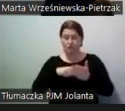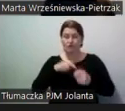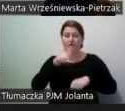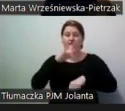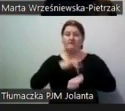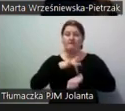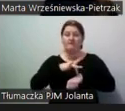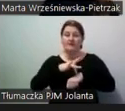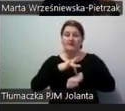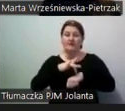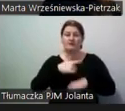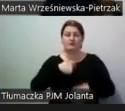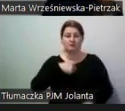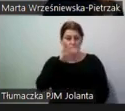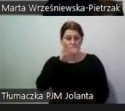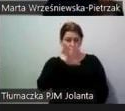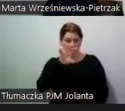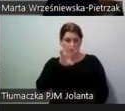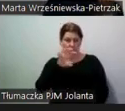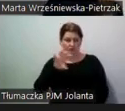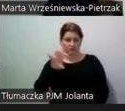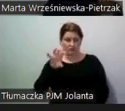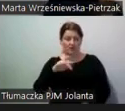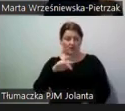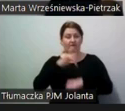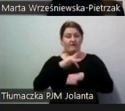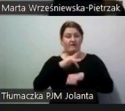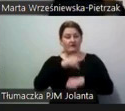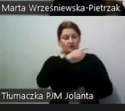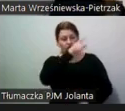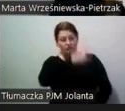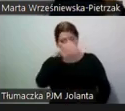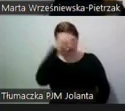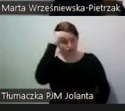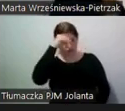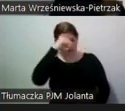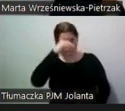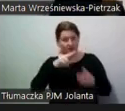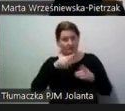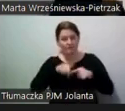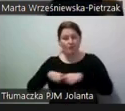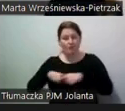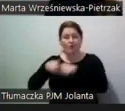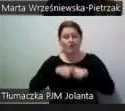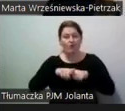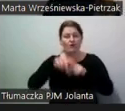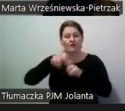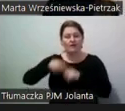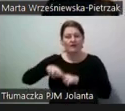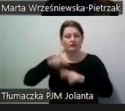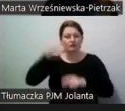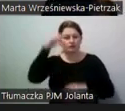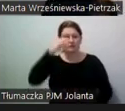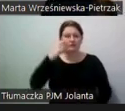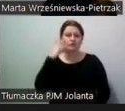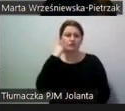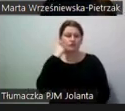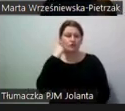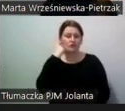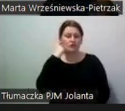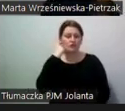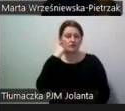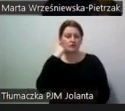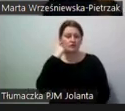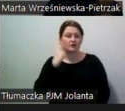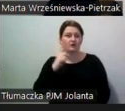który obserwuje, wynik ucznia na tle uczniów słyszących. Czyli mamy odniesienie